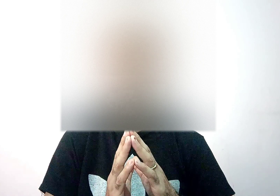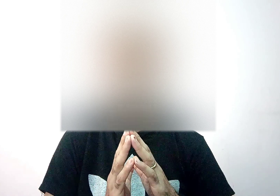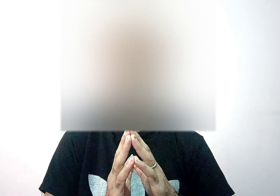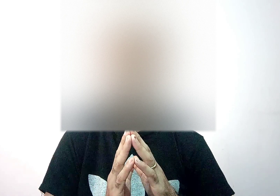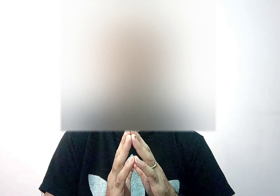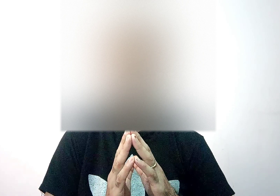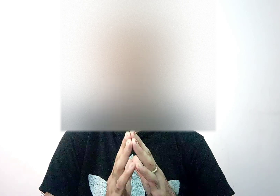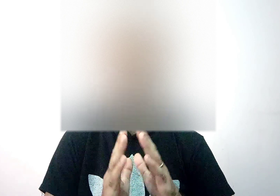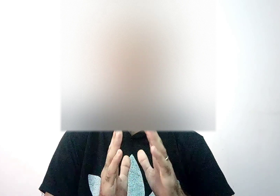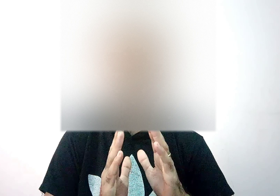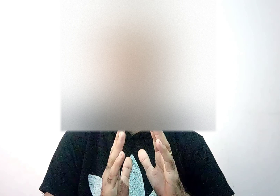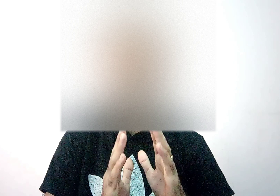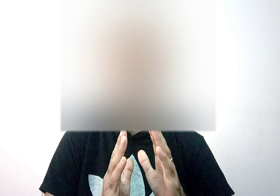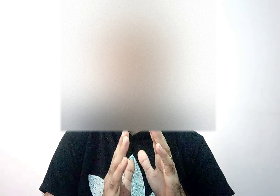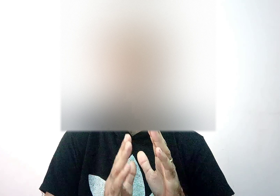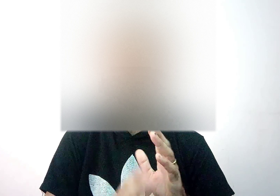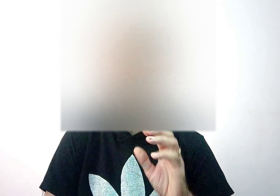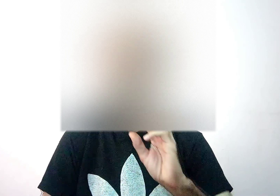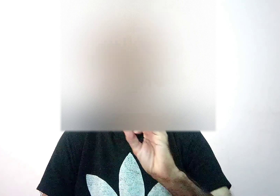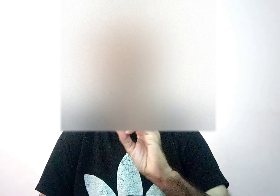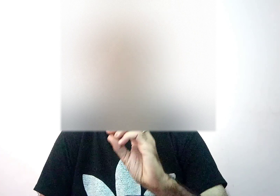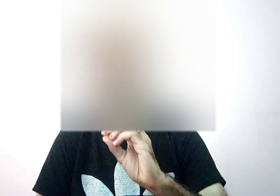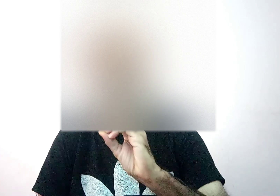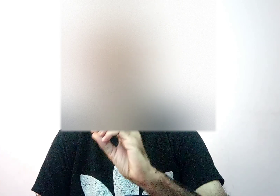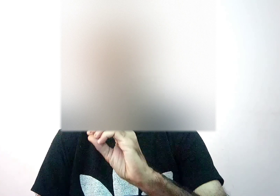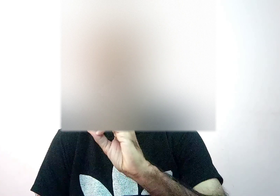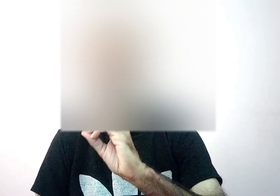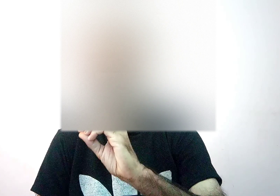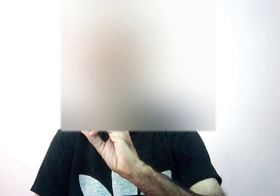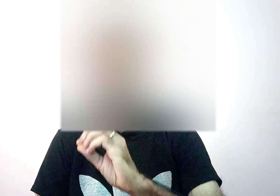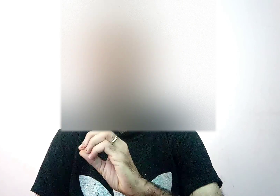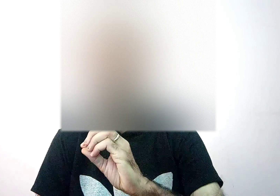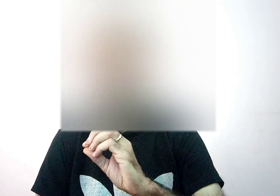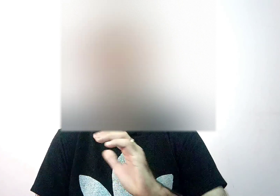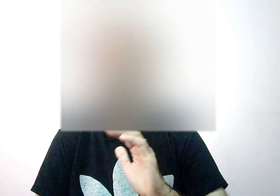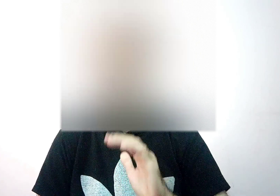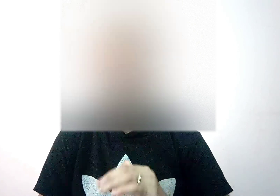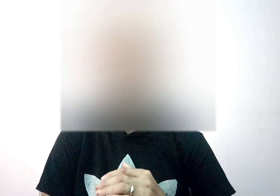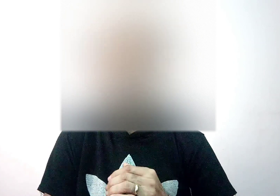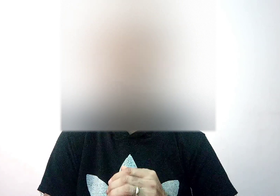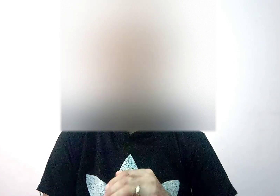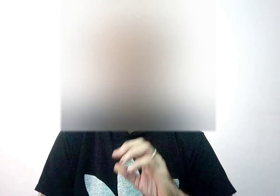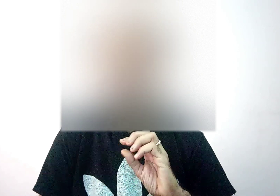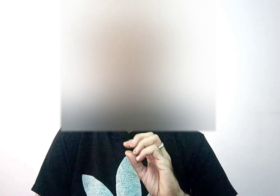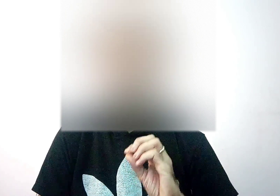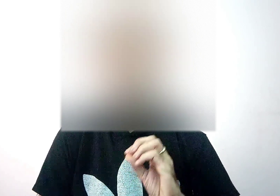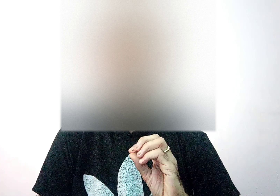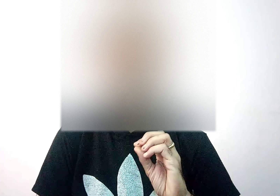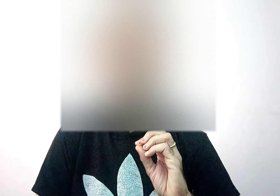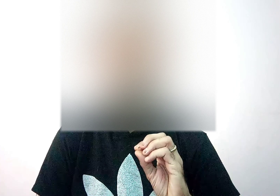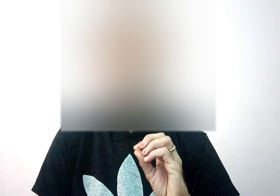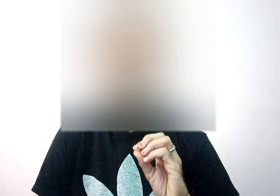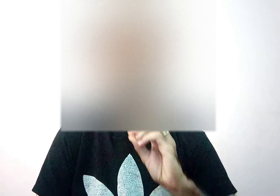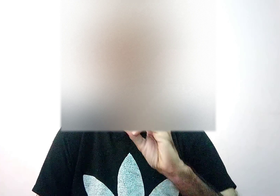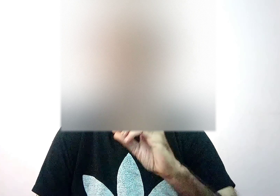ظل الأوضاع اللي بتشهدها أثيوبيا على مدار الأيام اللي فاتت. والنقطة المهمة، هل وجود أبي أحمد في منصبه